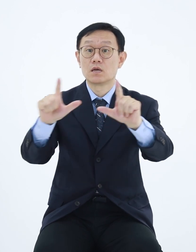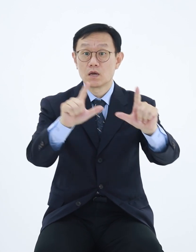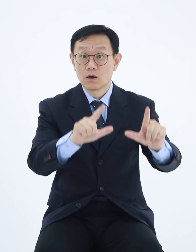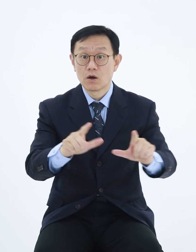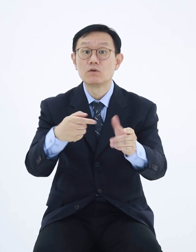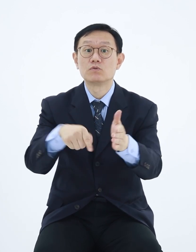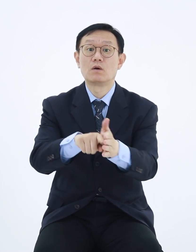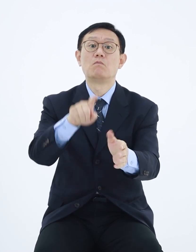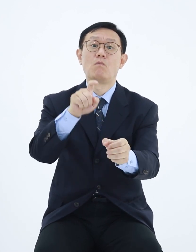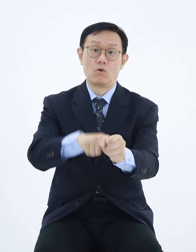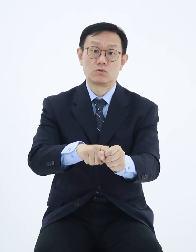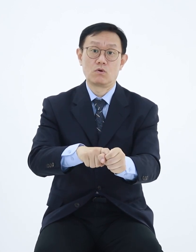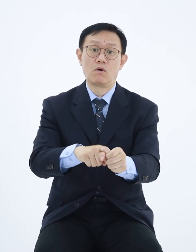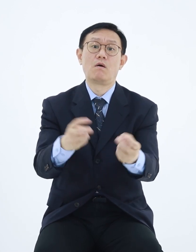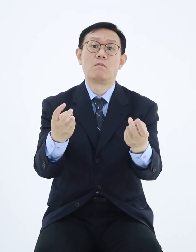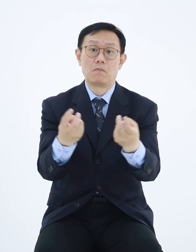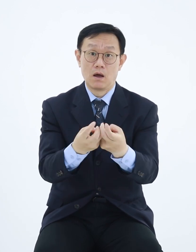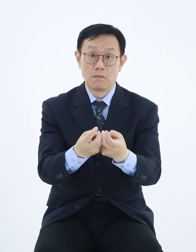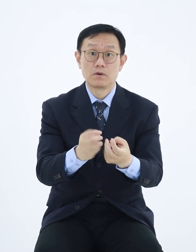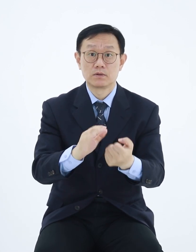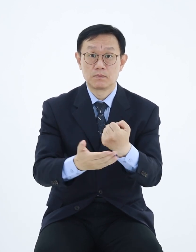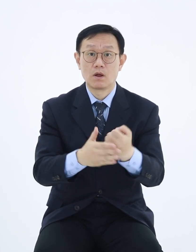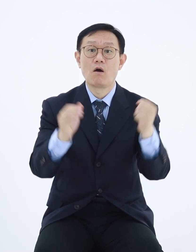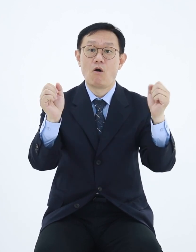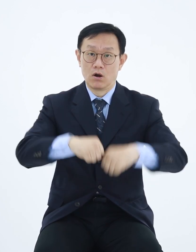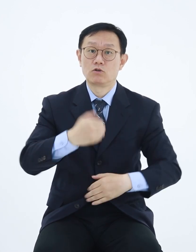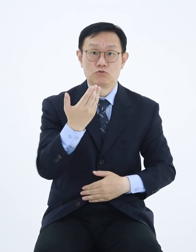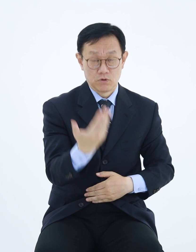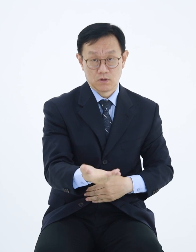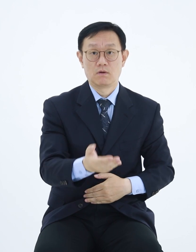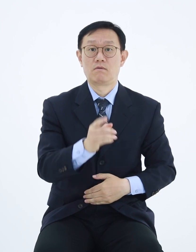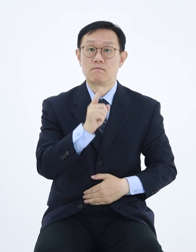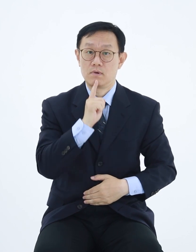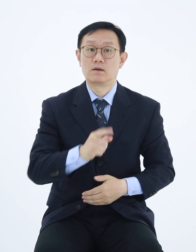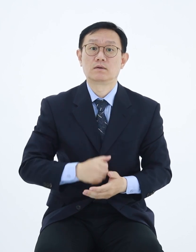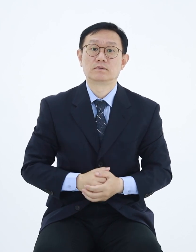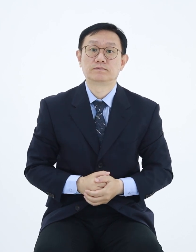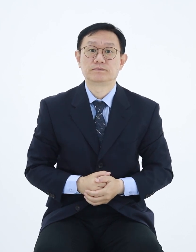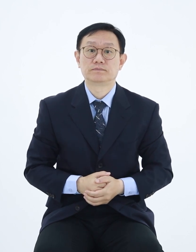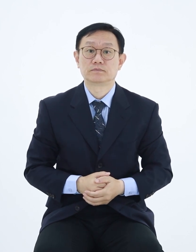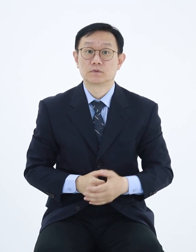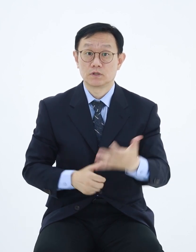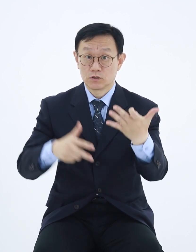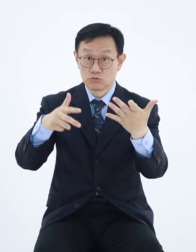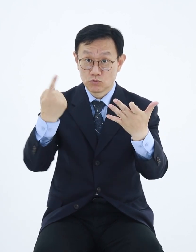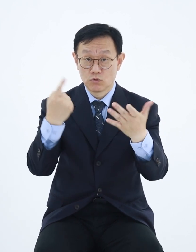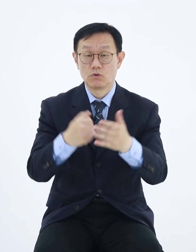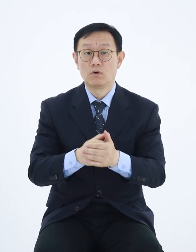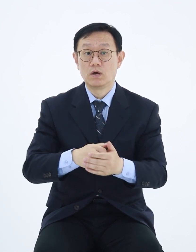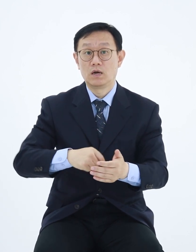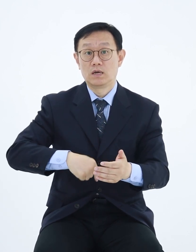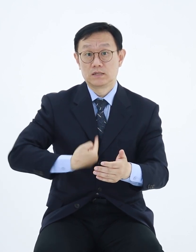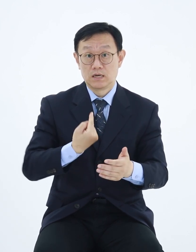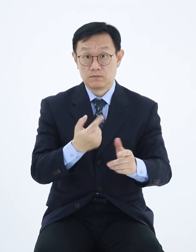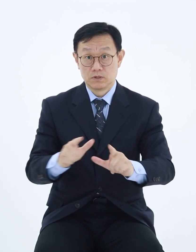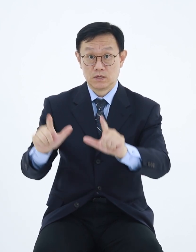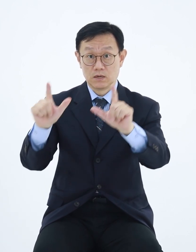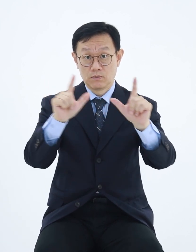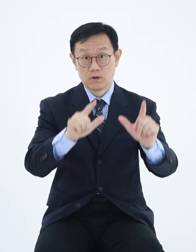위한 유일한 방법이기 때문에 허락해야 한다고 본 것입니다. 제19조 자립적 생활 및